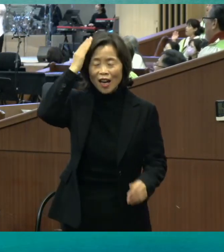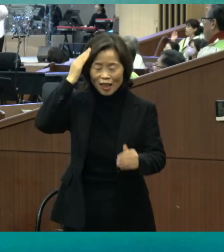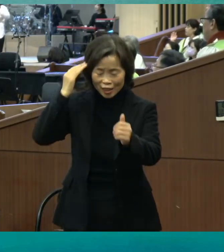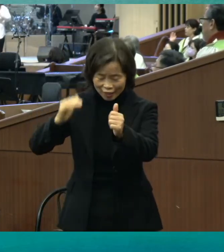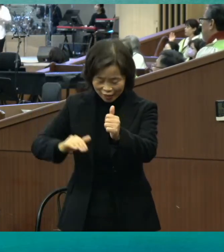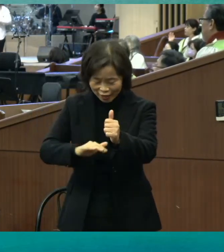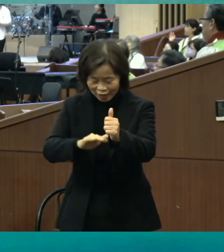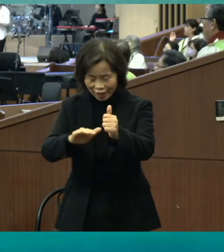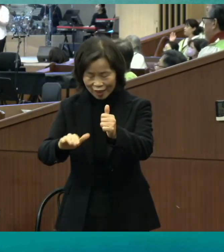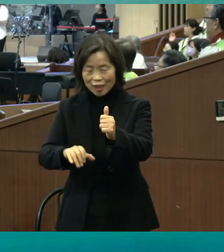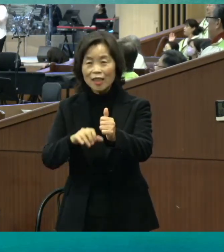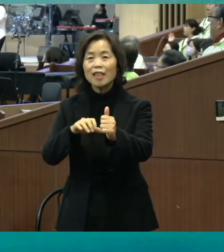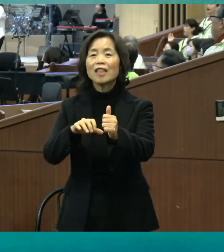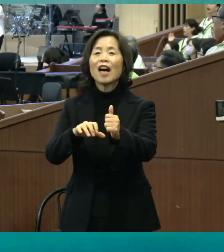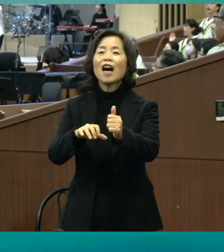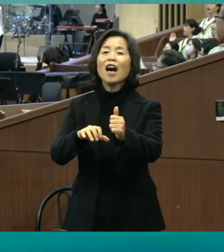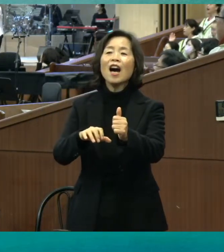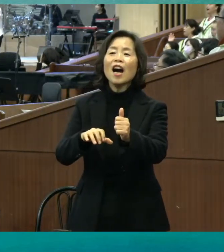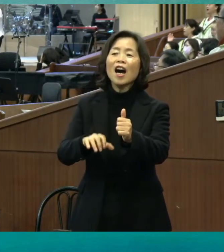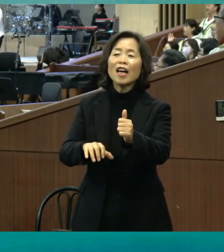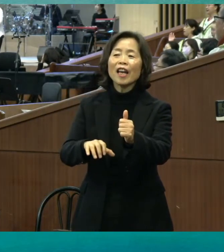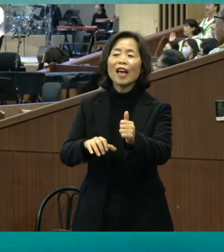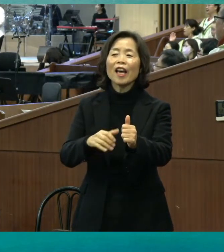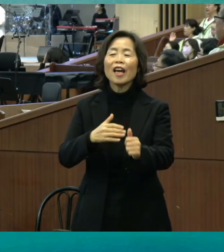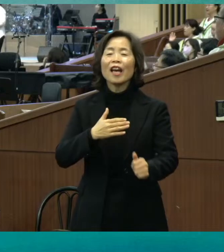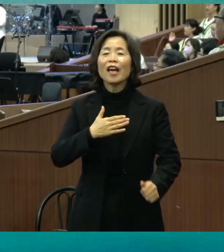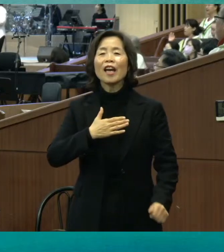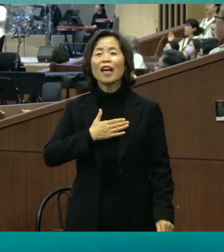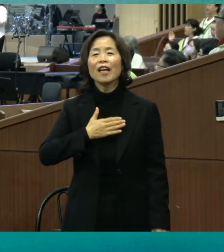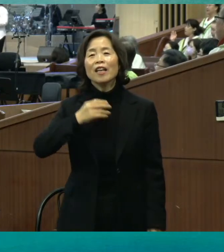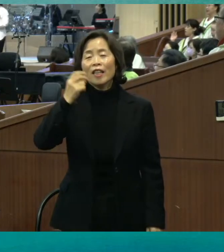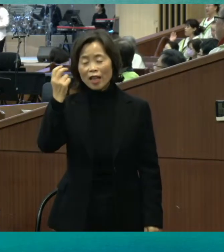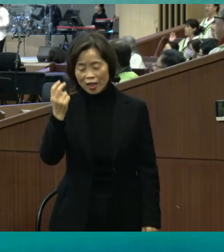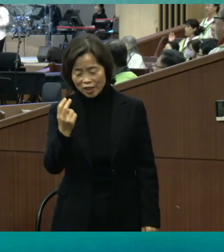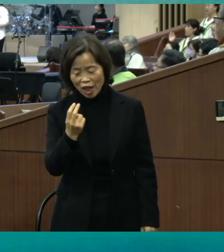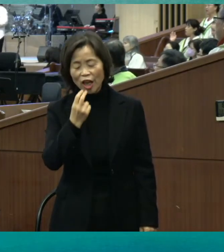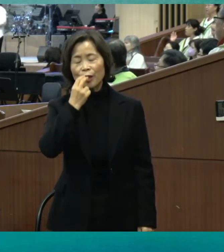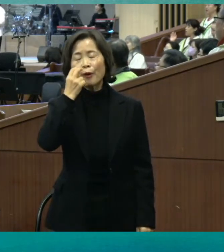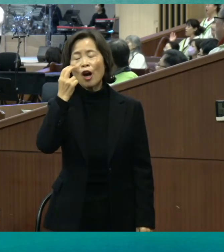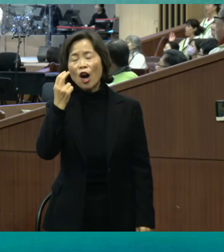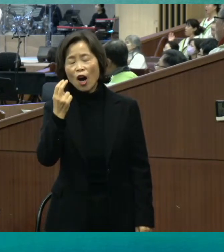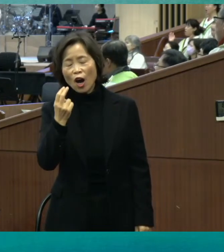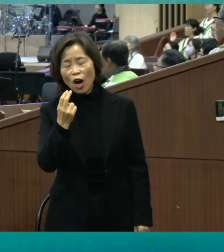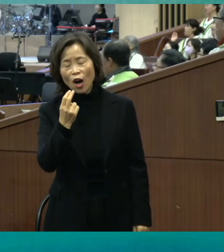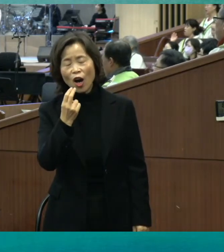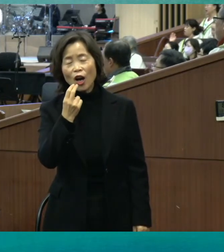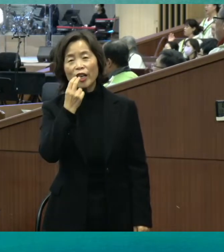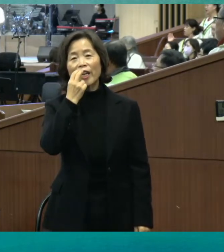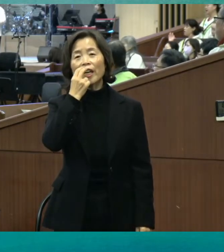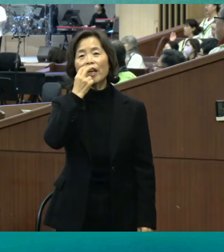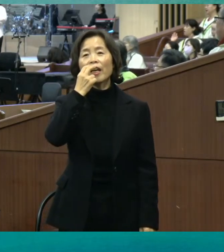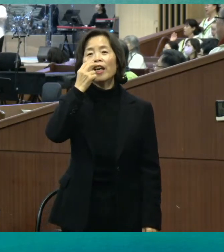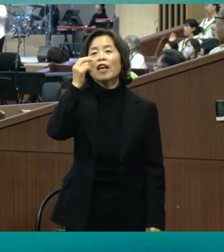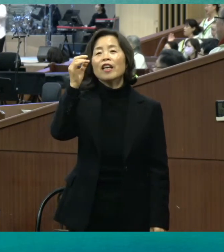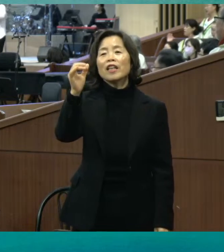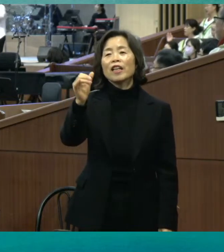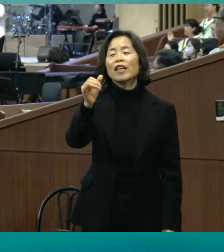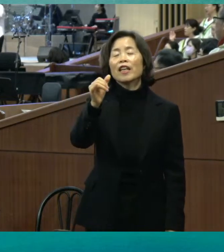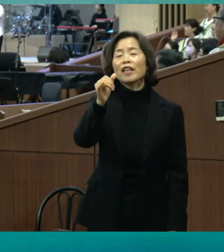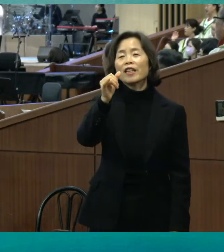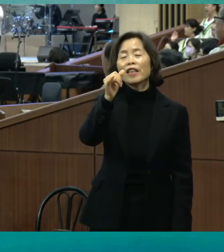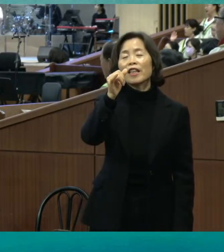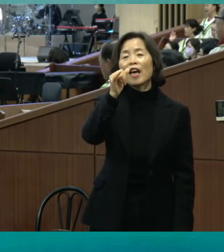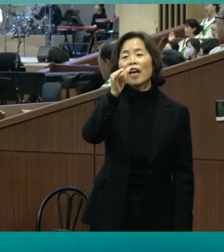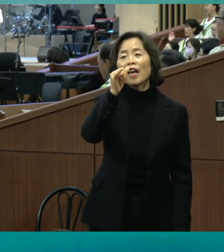그 그늘 아래 내 생명이